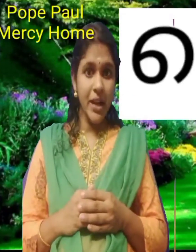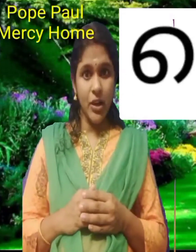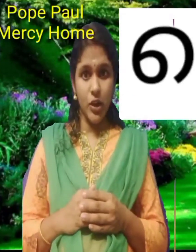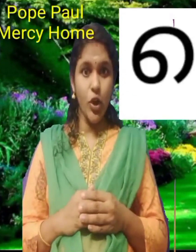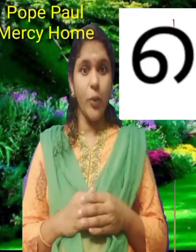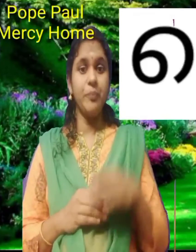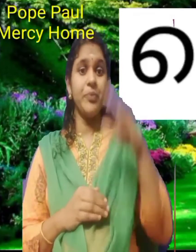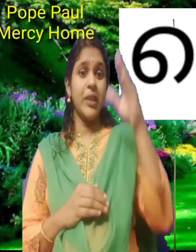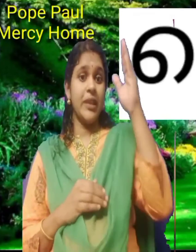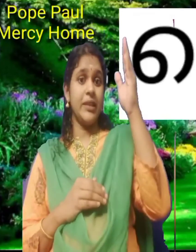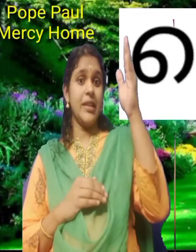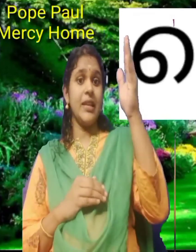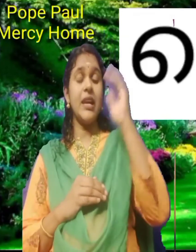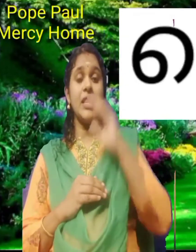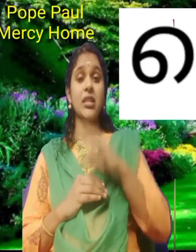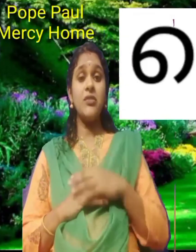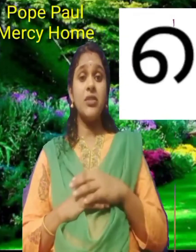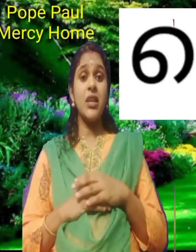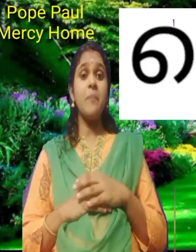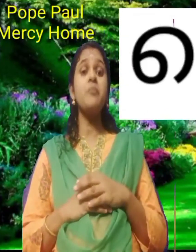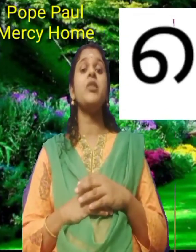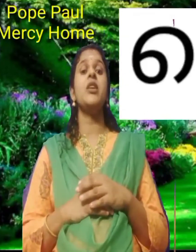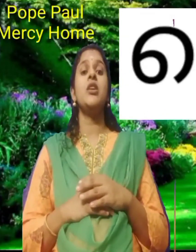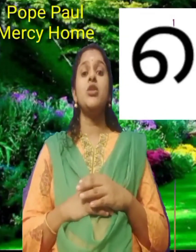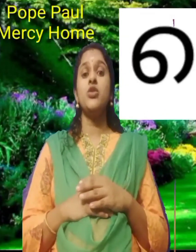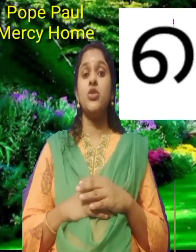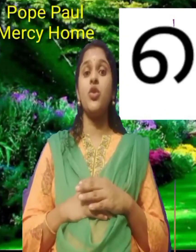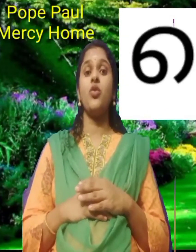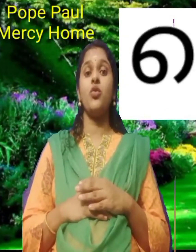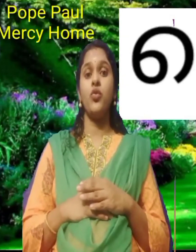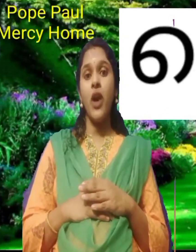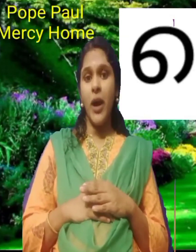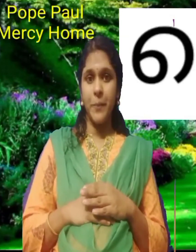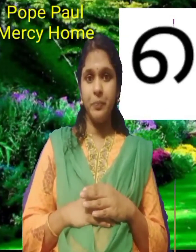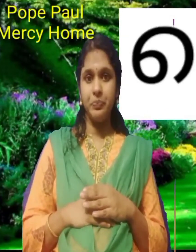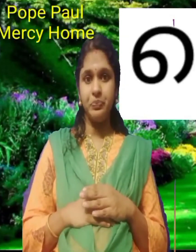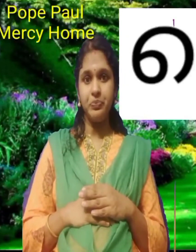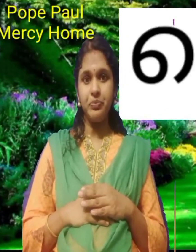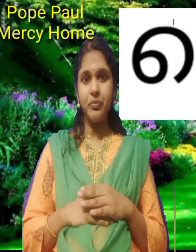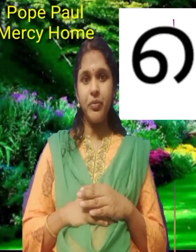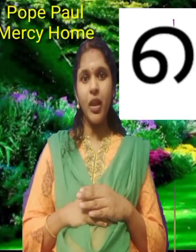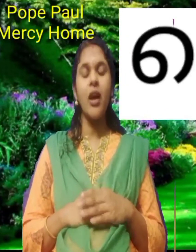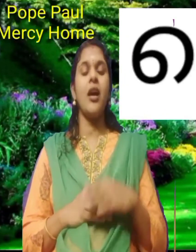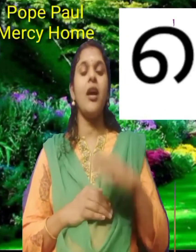പ്രാവശ്യം പറയണം കേട്ടോ. ഇത് ഏതാണ് ദിവസം? ചൊവ്വ. ആ